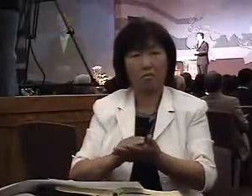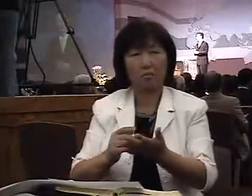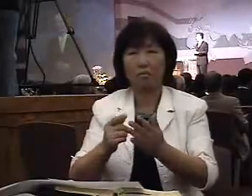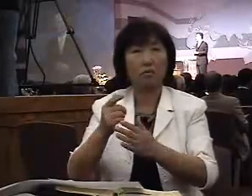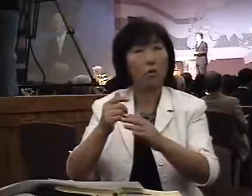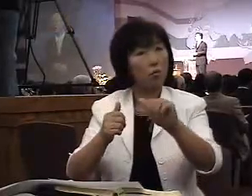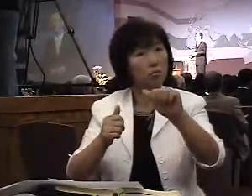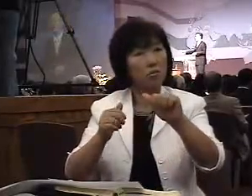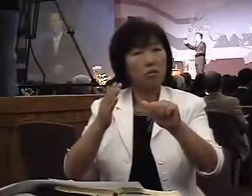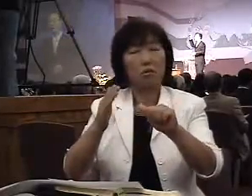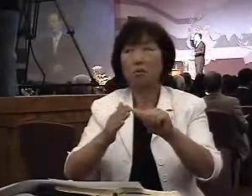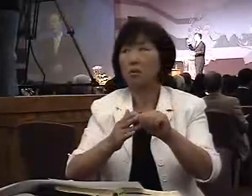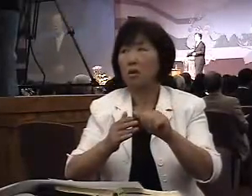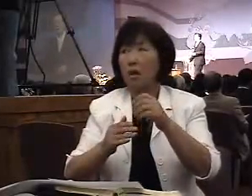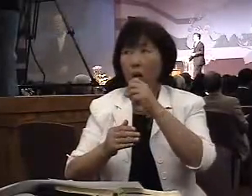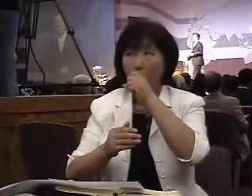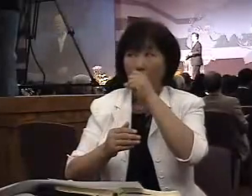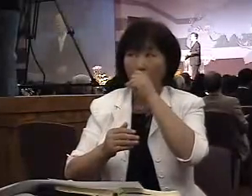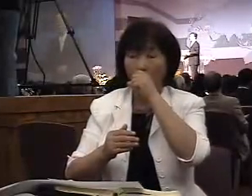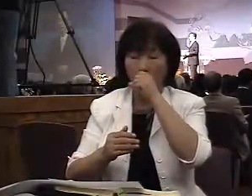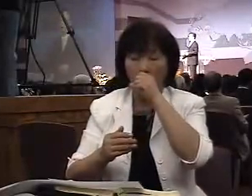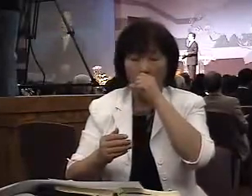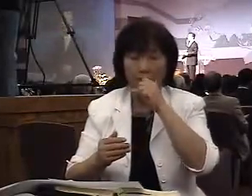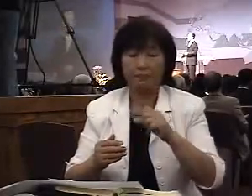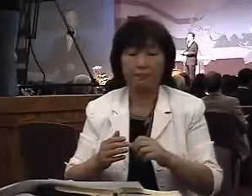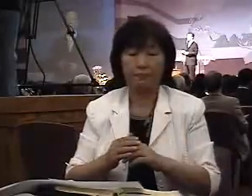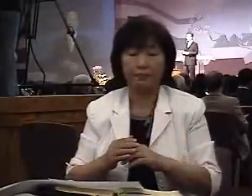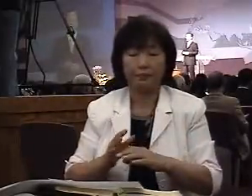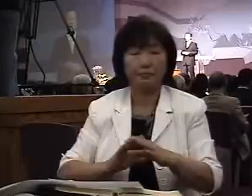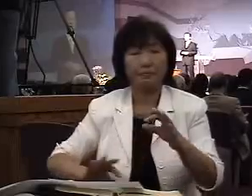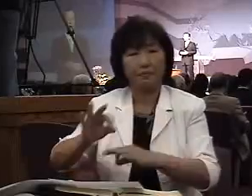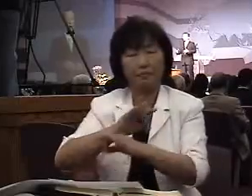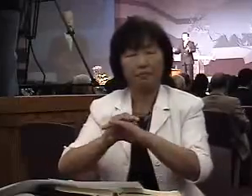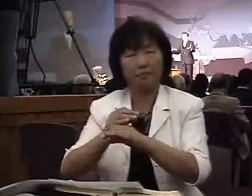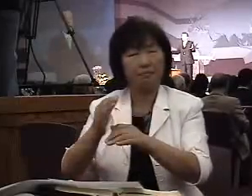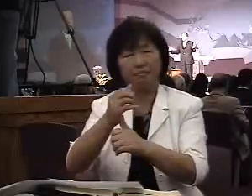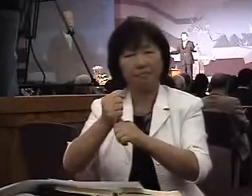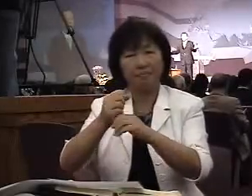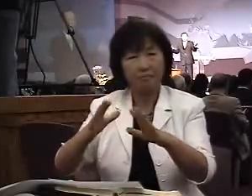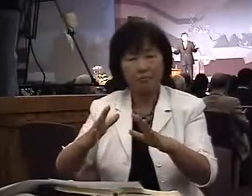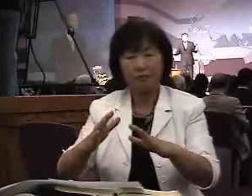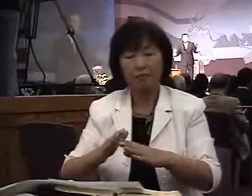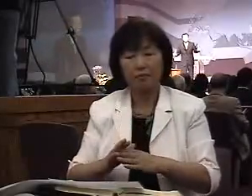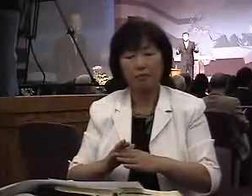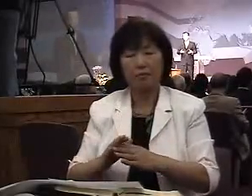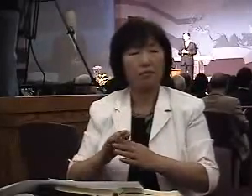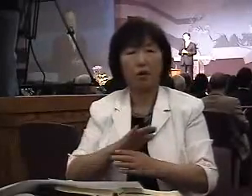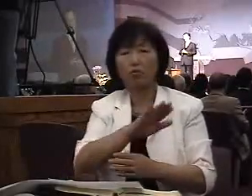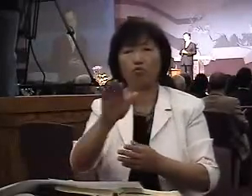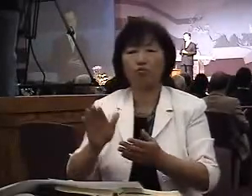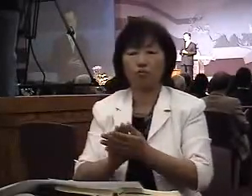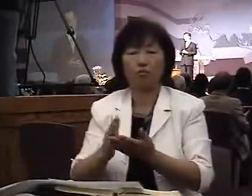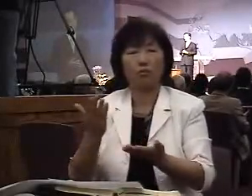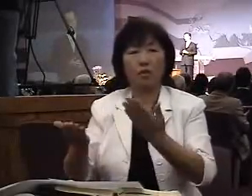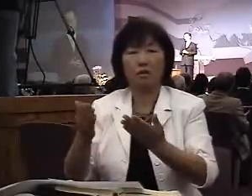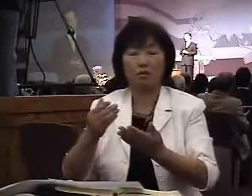치솟듯이 오르고 하우징 마켓은 떨어지고 경계는 풀리지 않고 이것은 우리가 컨트롤할 수가